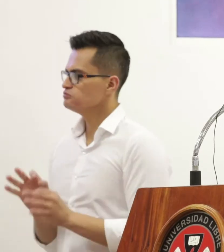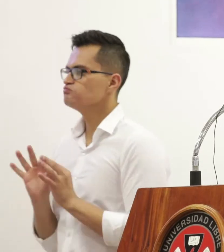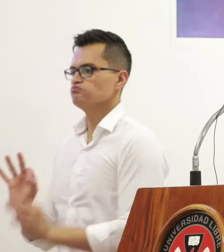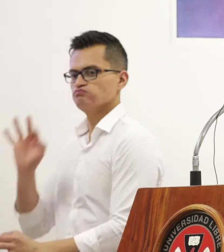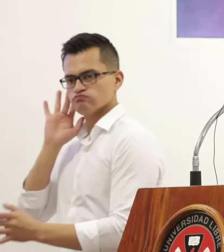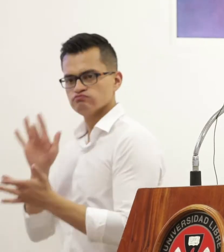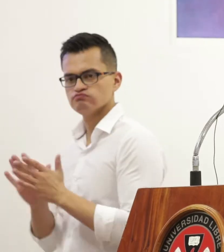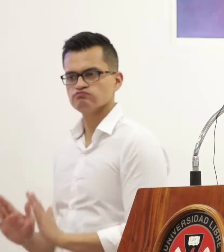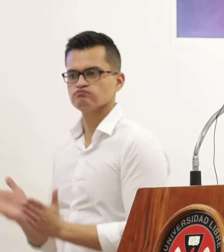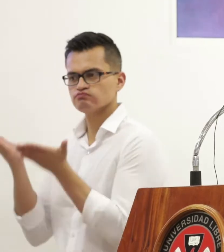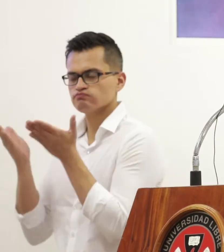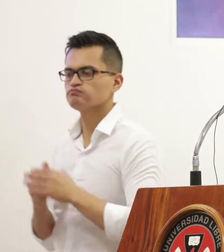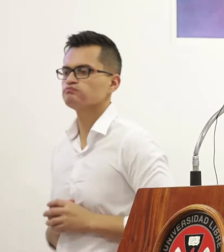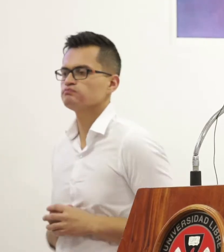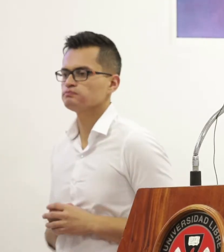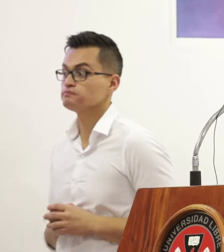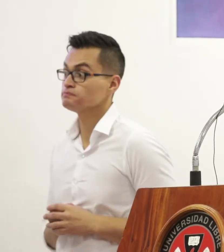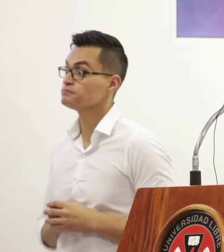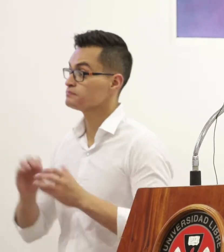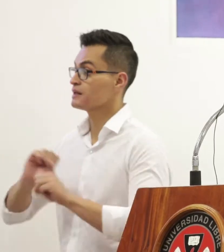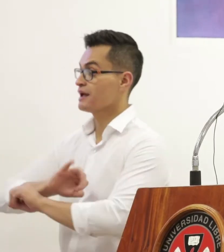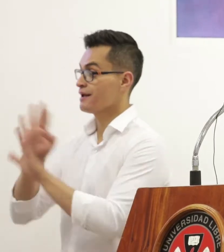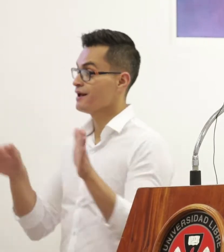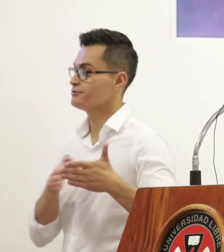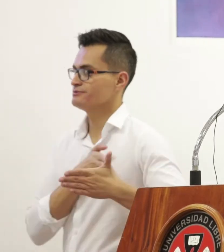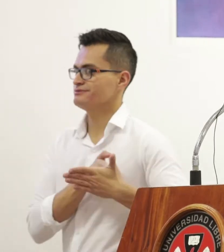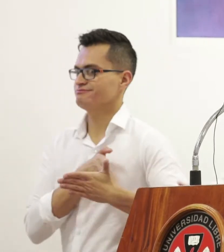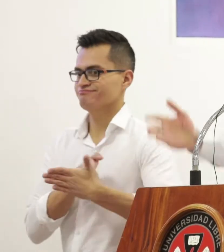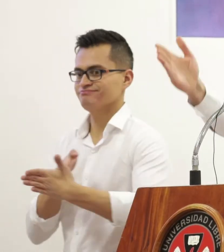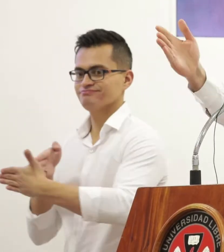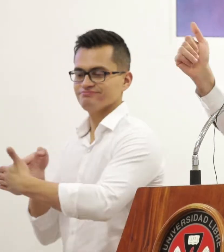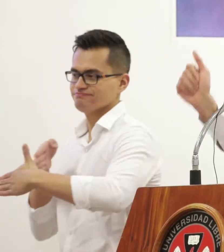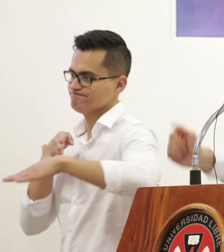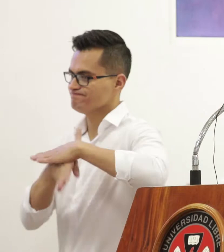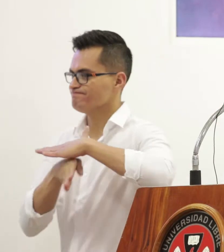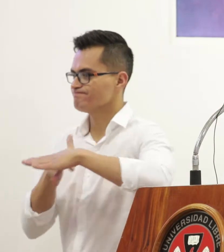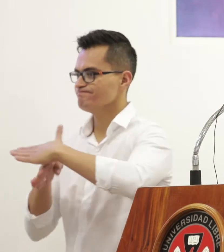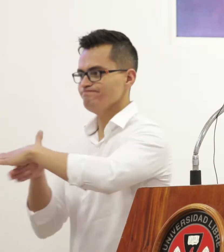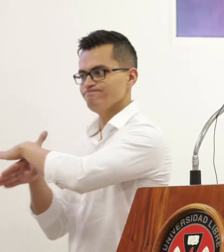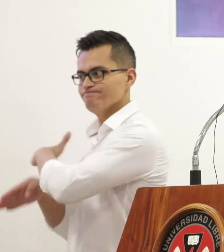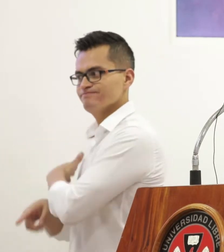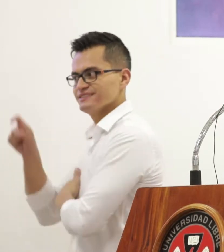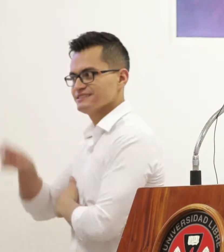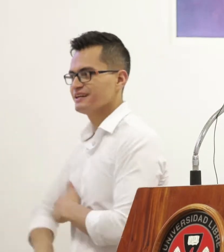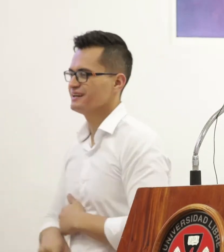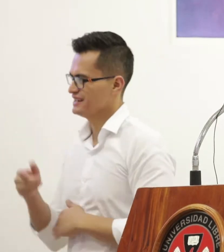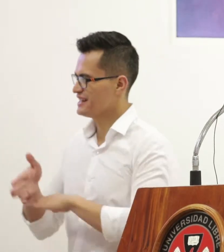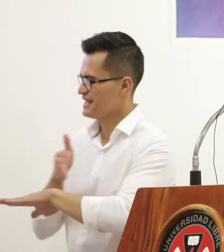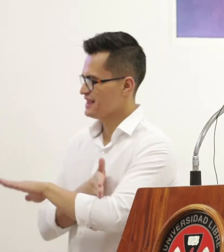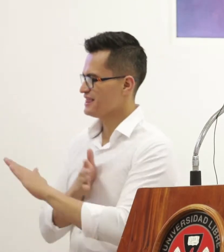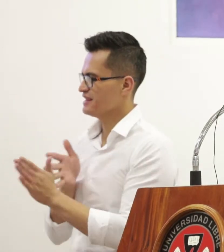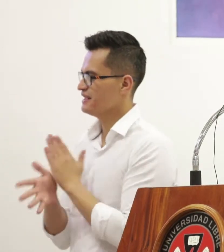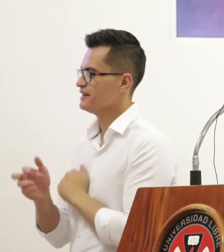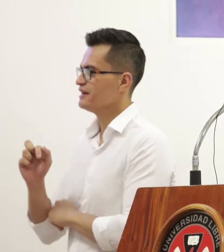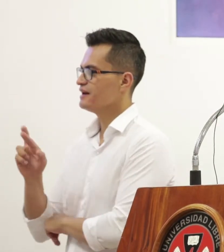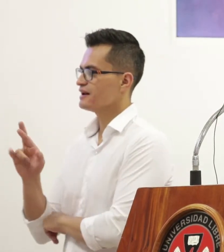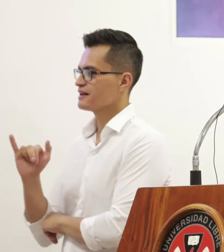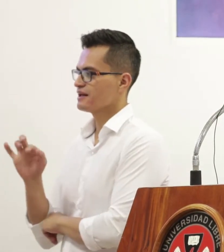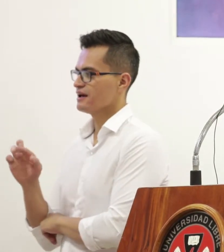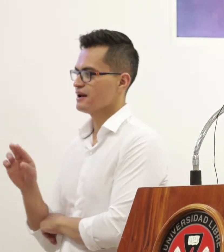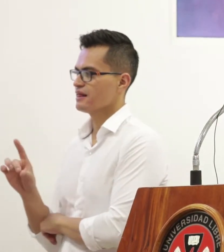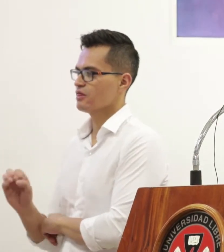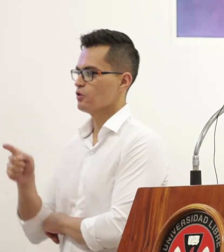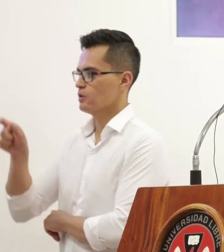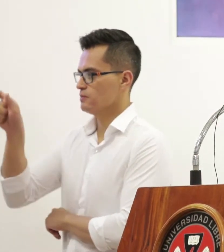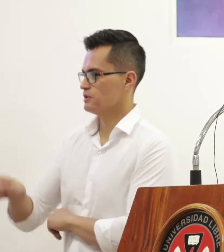esto. Removiendo, por supuesto, las barreras de acceso. Les comentaba que aquí está Ricardo Becerra, que ha sido el líder en ese tema